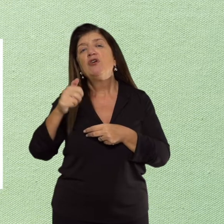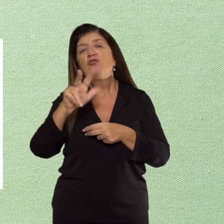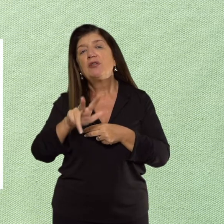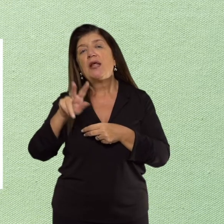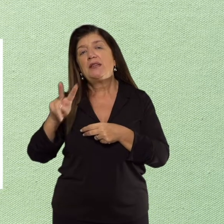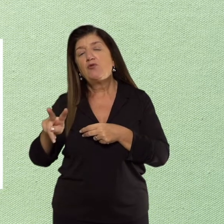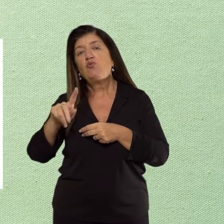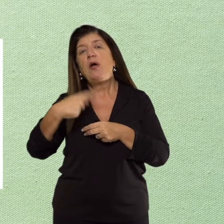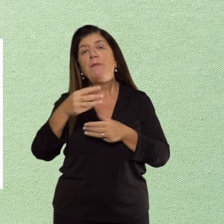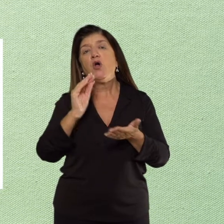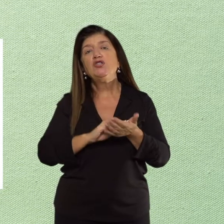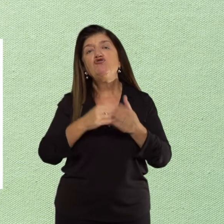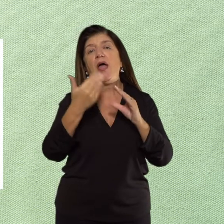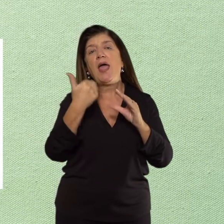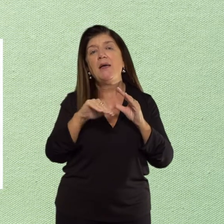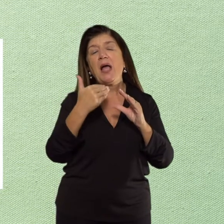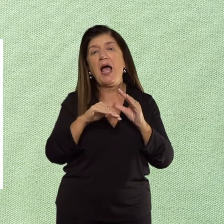e poi c'è un'email che è